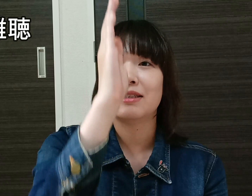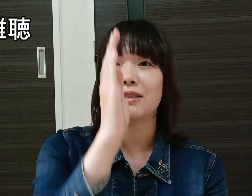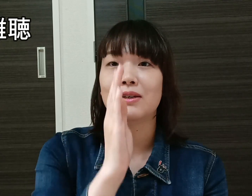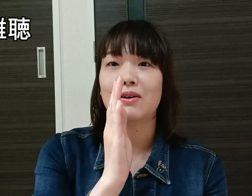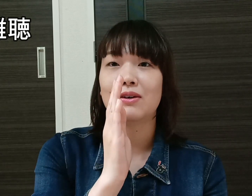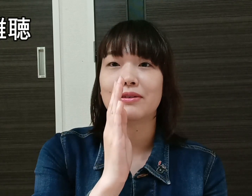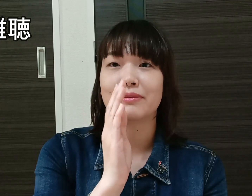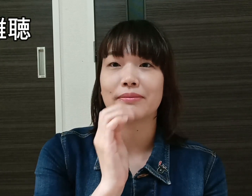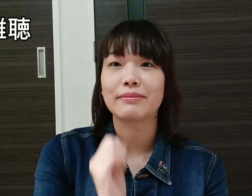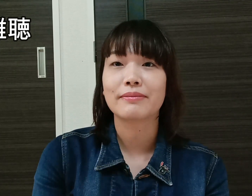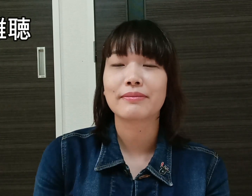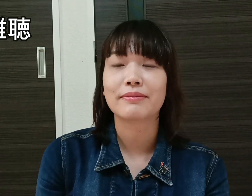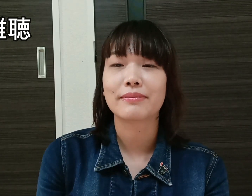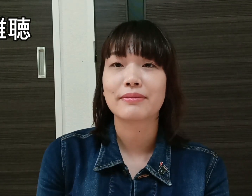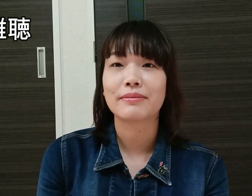難聴。